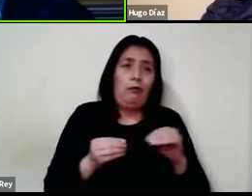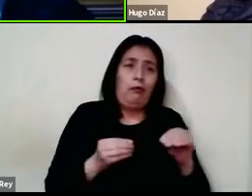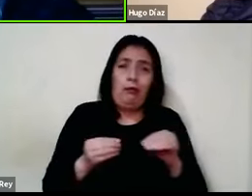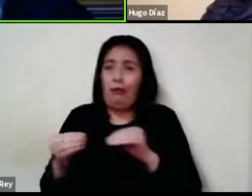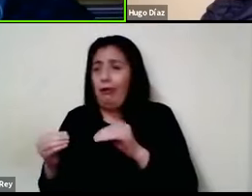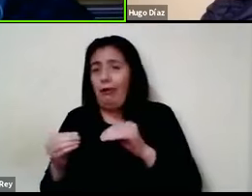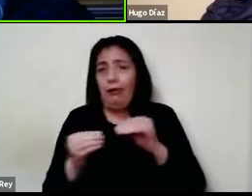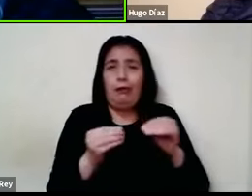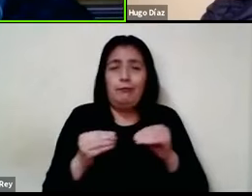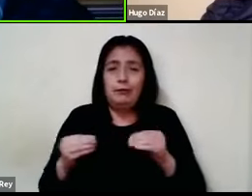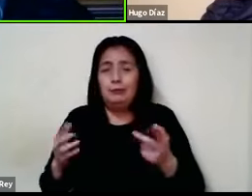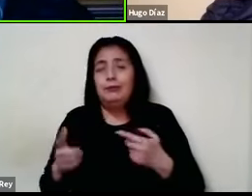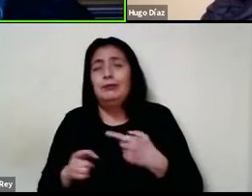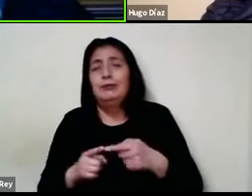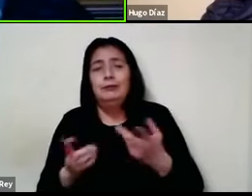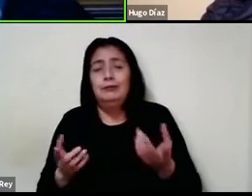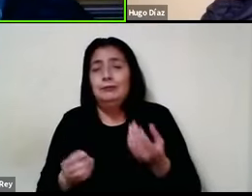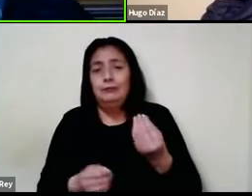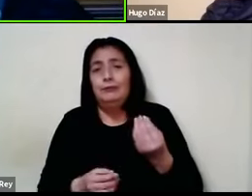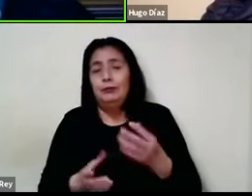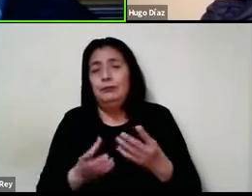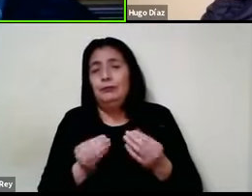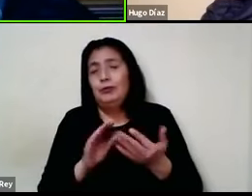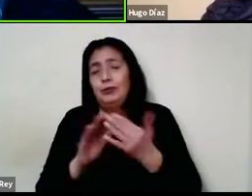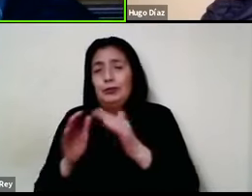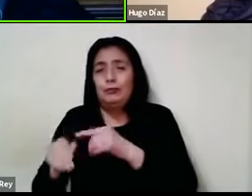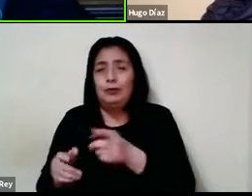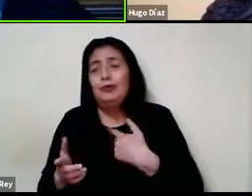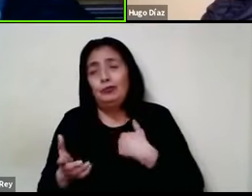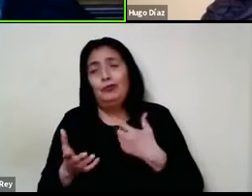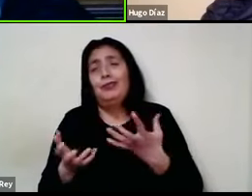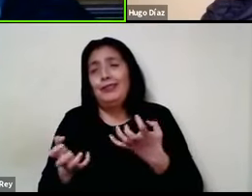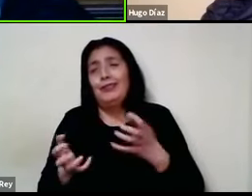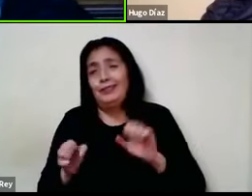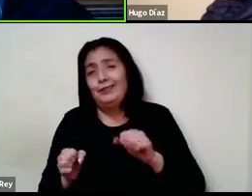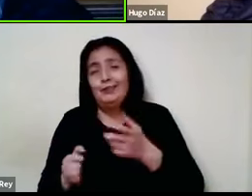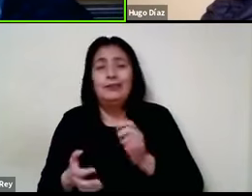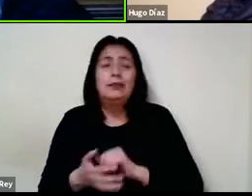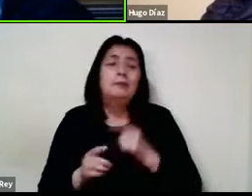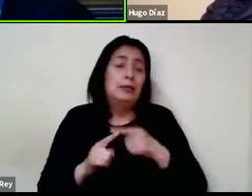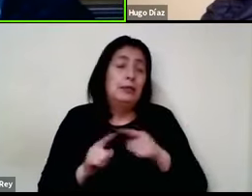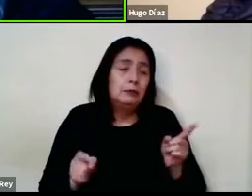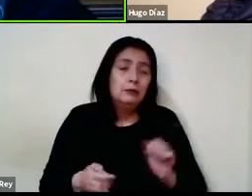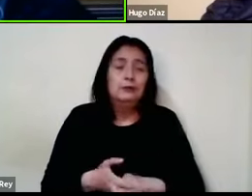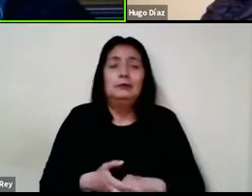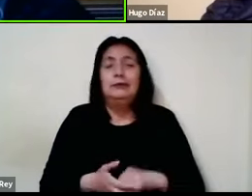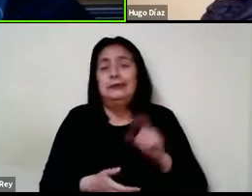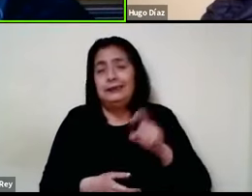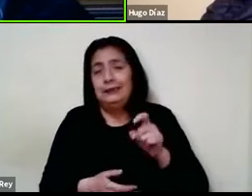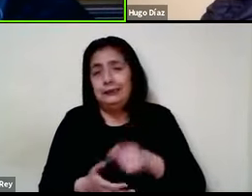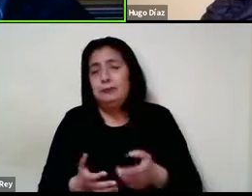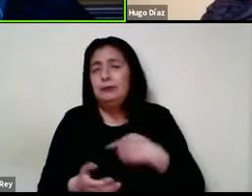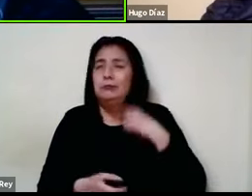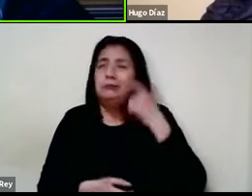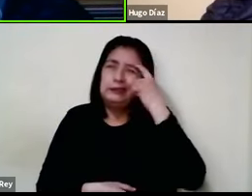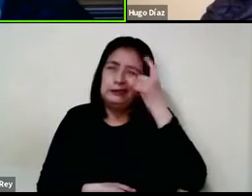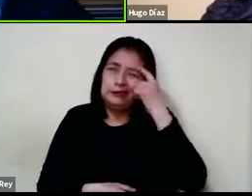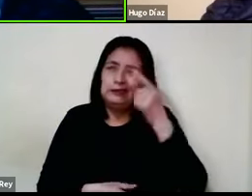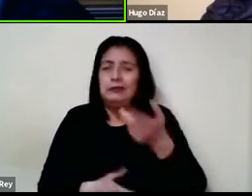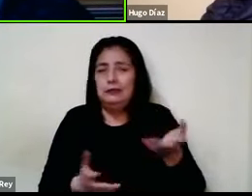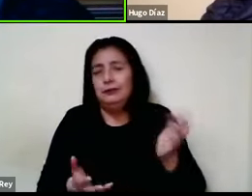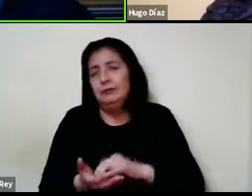mucho por muchas comunidades, aunque quisiera más, pero necesitamos repensar también estas